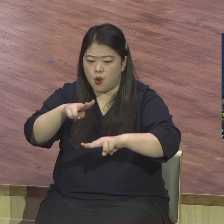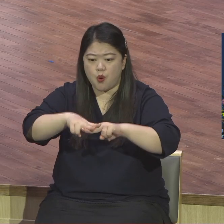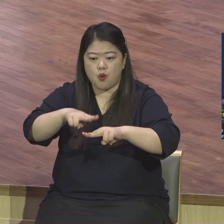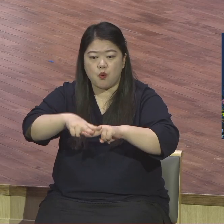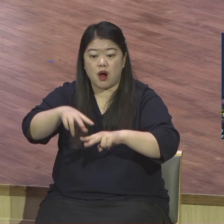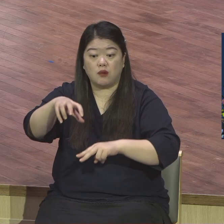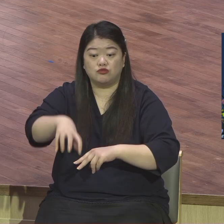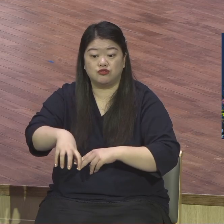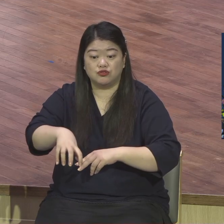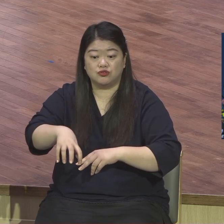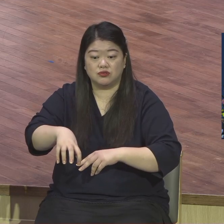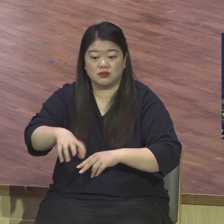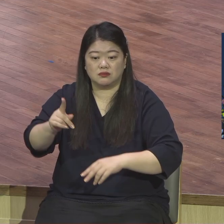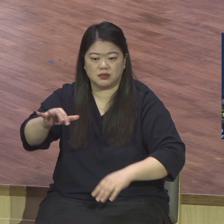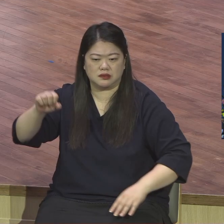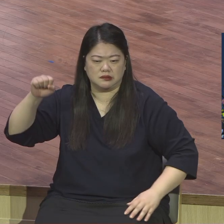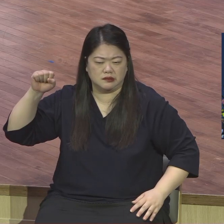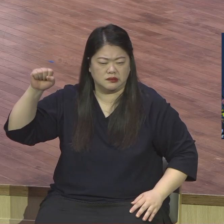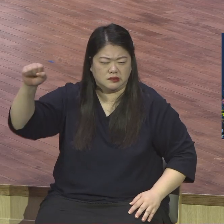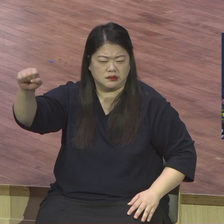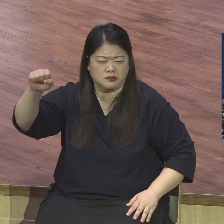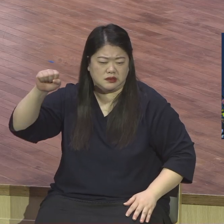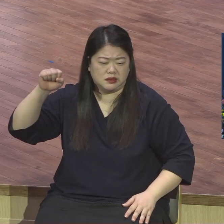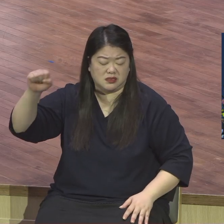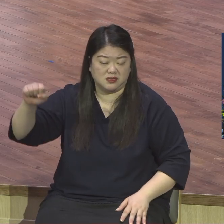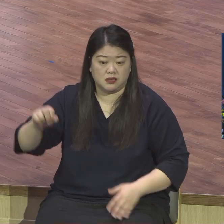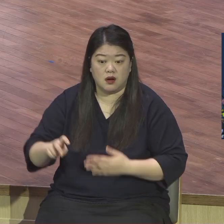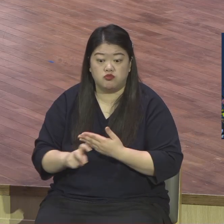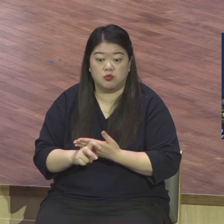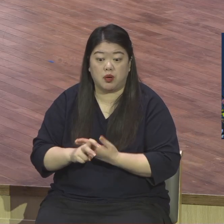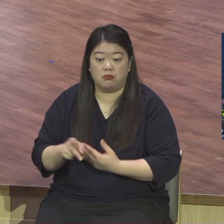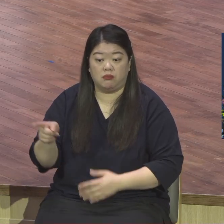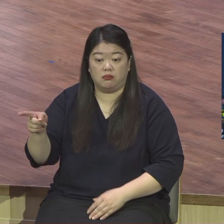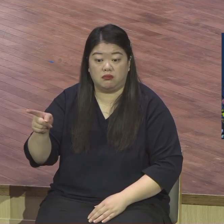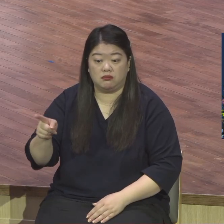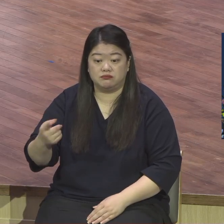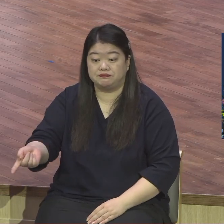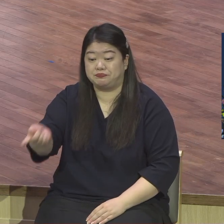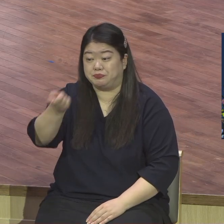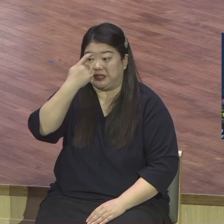잘리고 불법이라 해가지고 변호사를 보내서 그 연락이 왔어요. 내보고